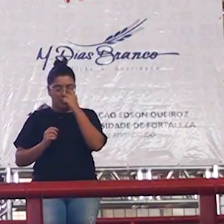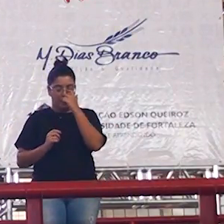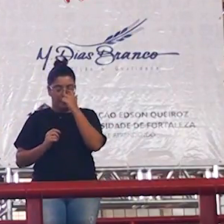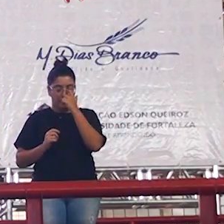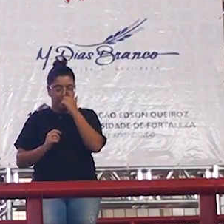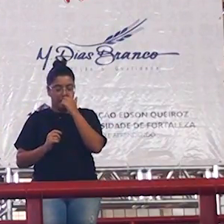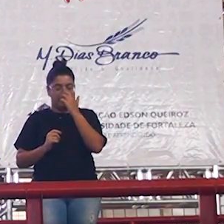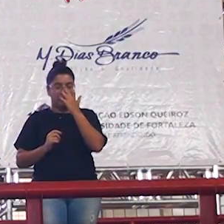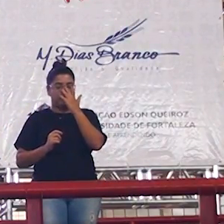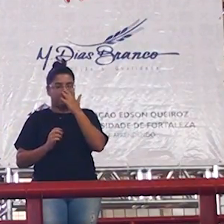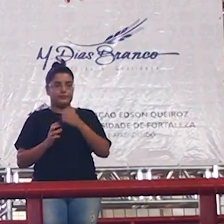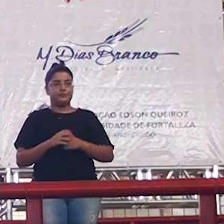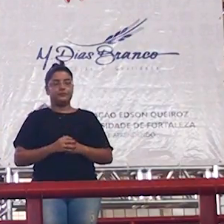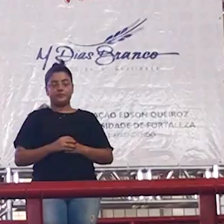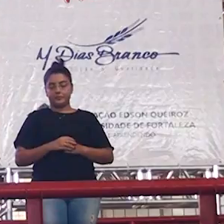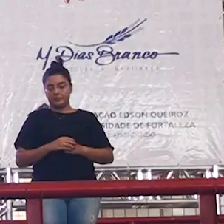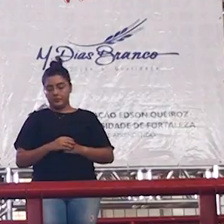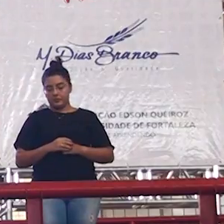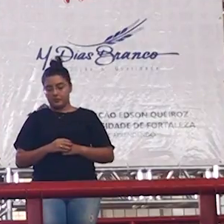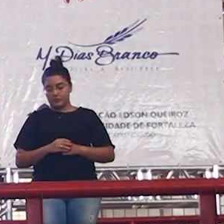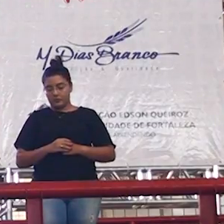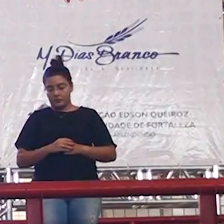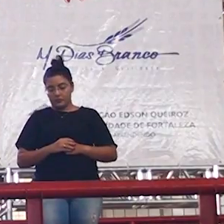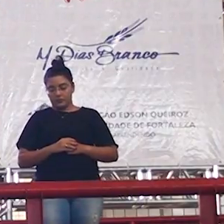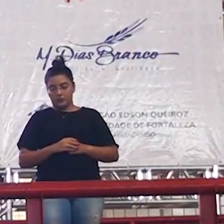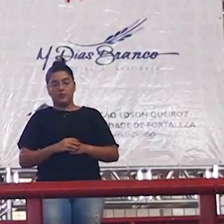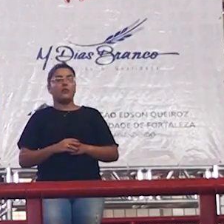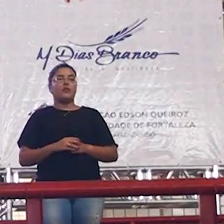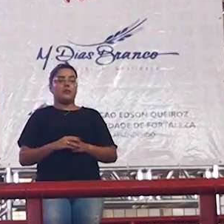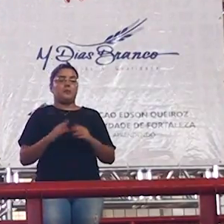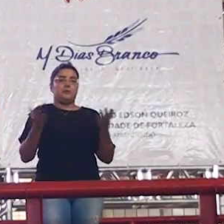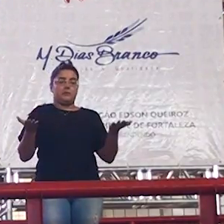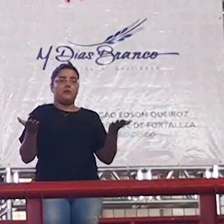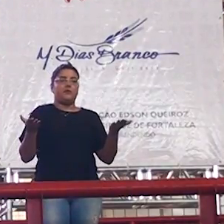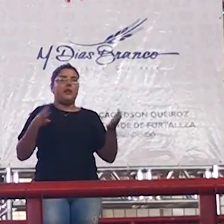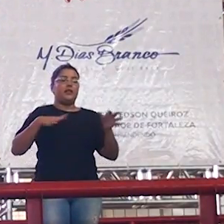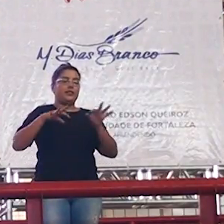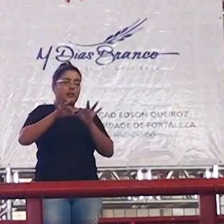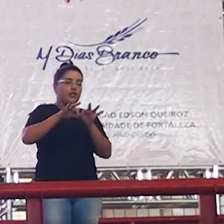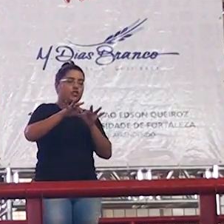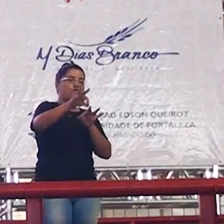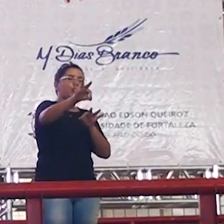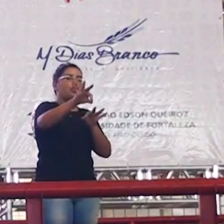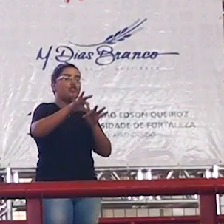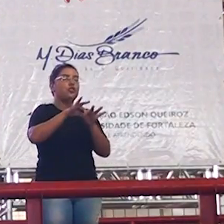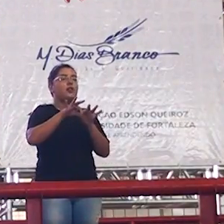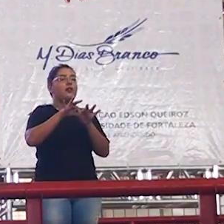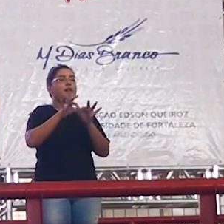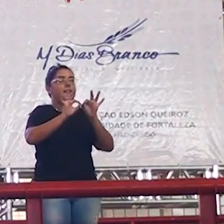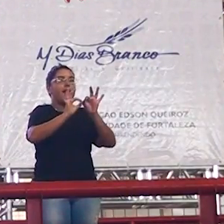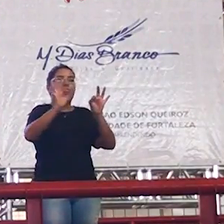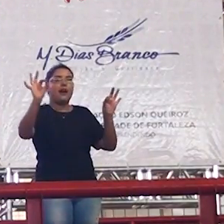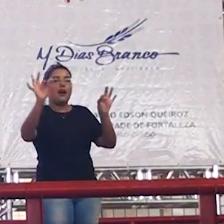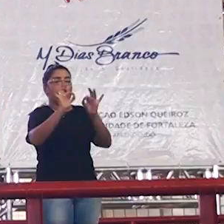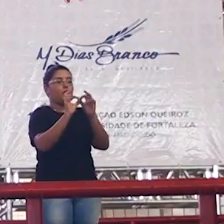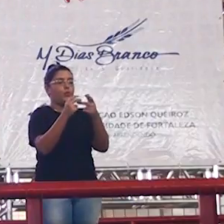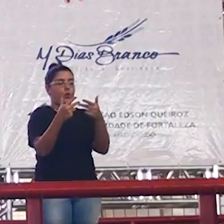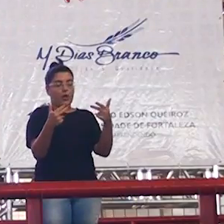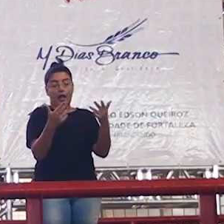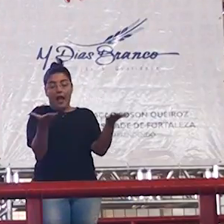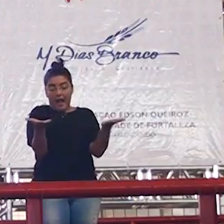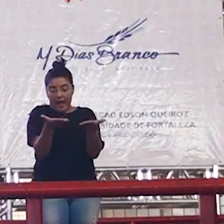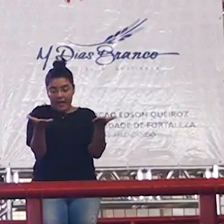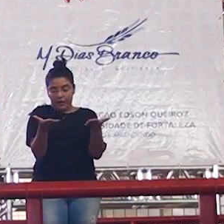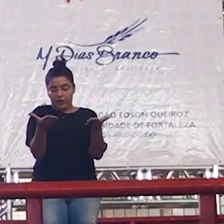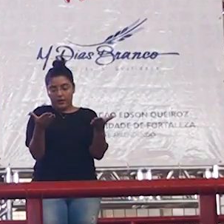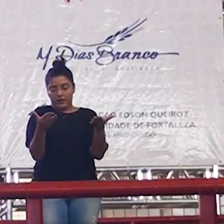forma linear, quando eu estou trabalhando apenas com distâncias lineares. Só que aqui eu estou trabalhando